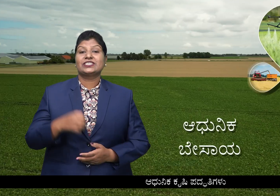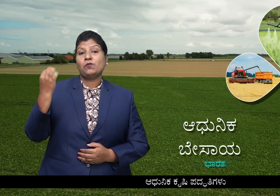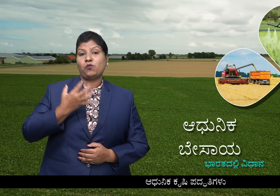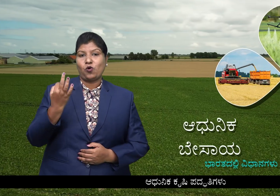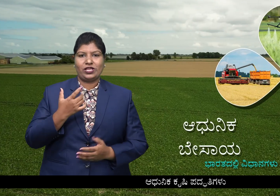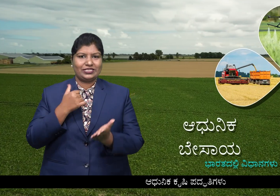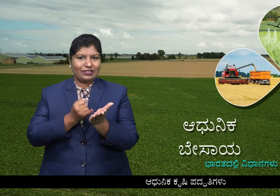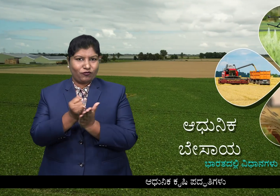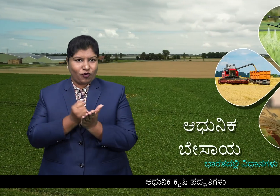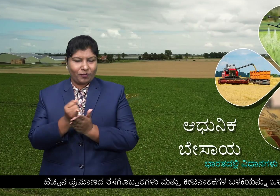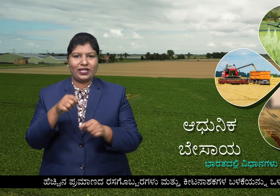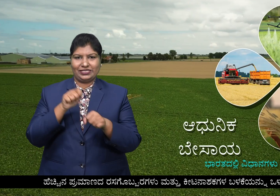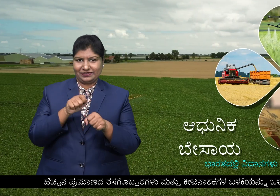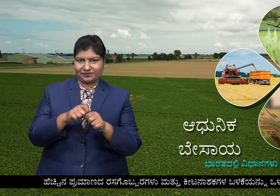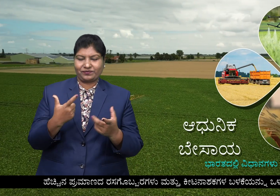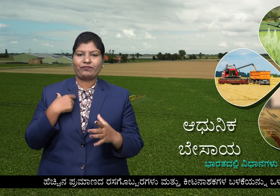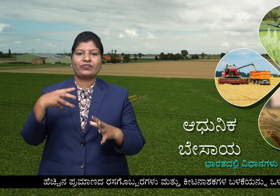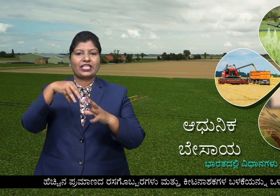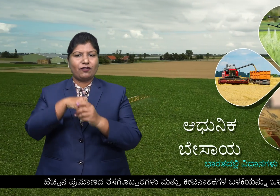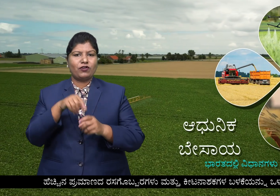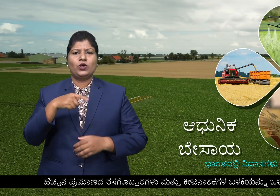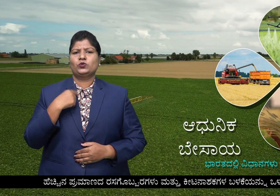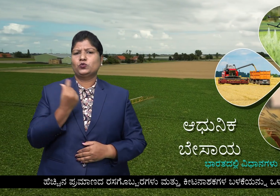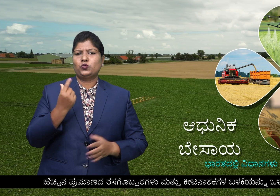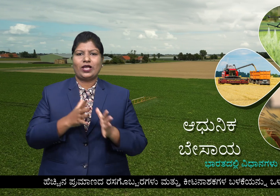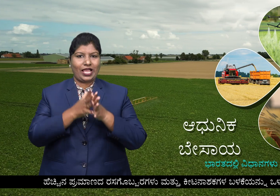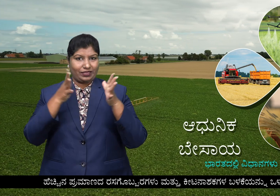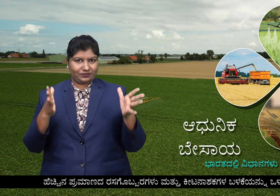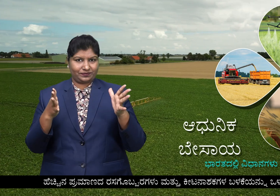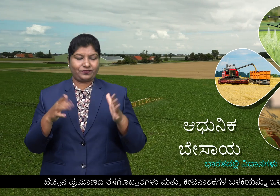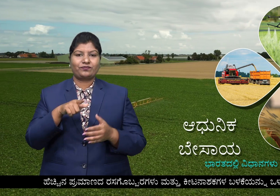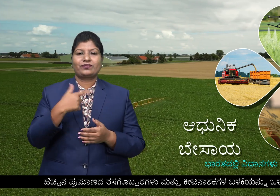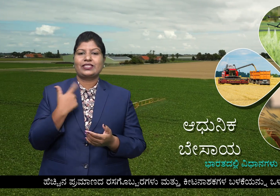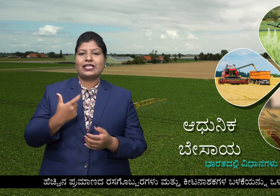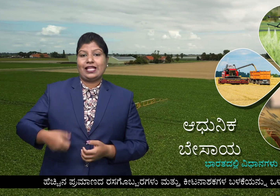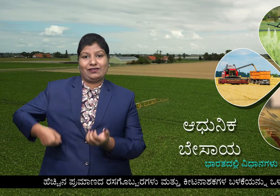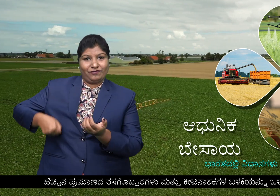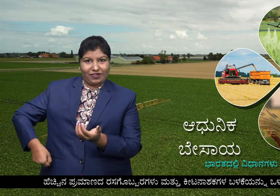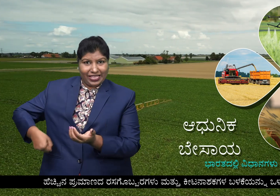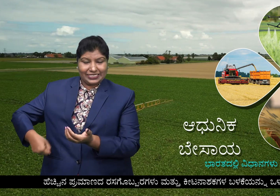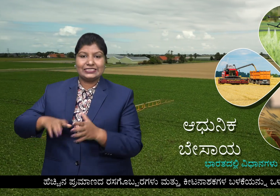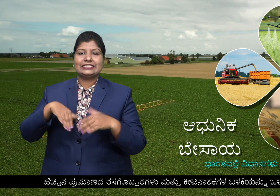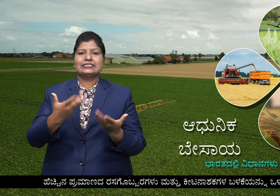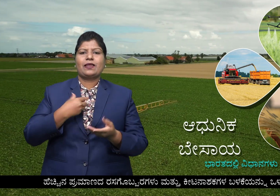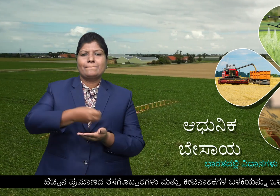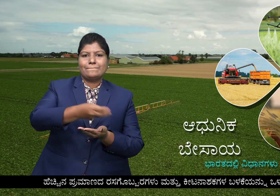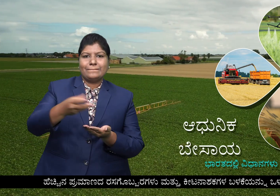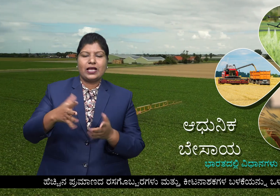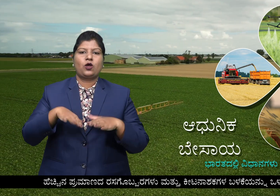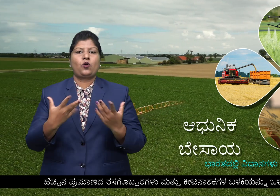ಆಧುನಿಕ ಕೃಷಿ ಪದ್ಧತಿಗಳು ಹೆಚ್ಚಿನ ಪ್ರಮಾಣದ ರಸಗೊಬ್ಬರಗಳು ಮತ್ತು ಕೀಟನಾಶಕಗಳ ಬಳಕೆಯನ್ನು